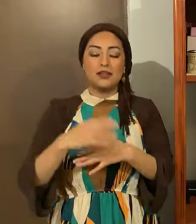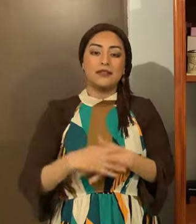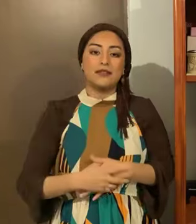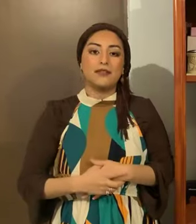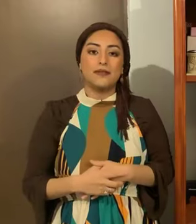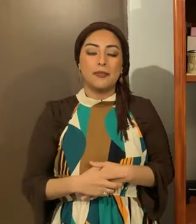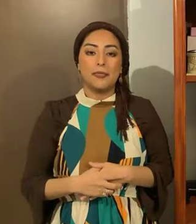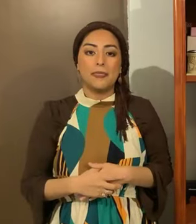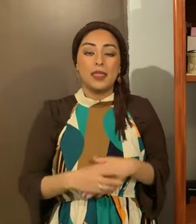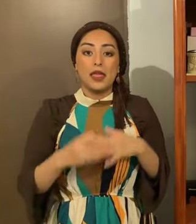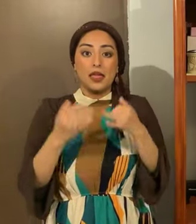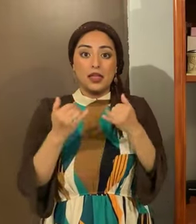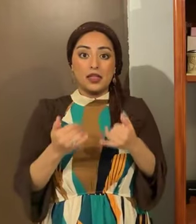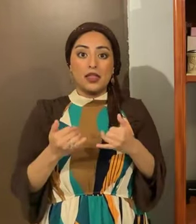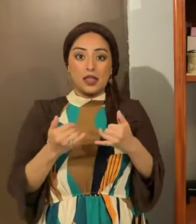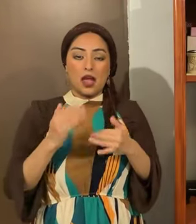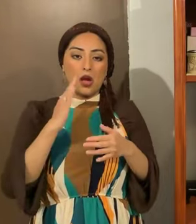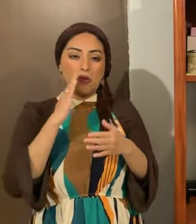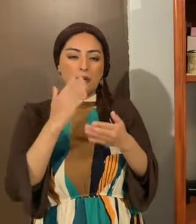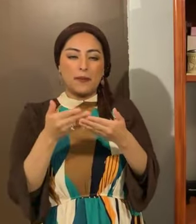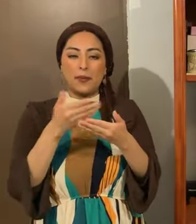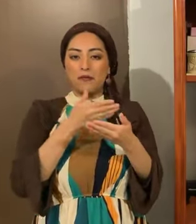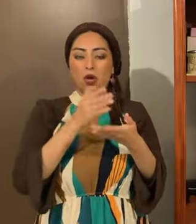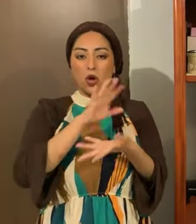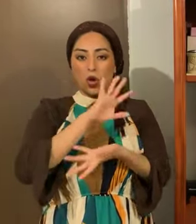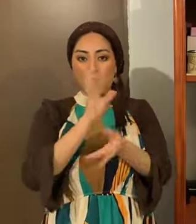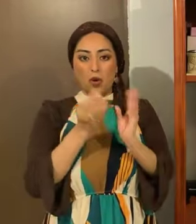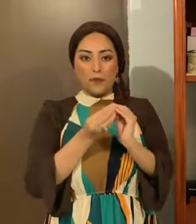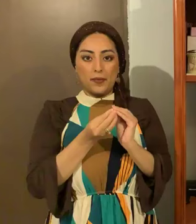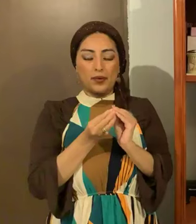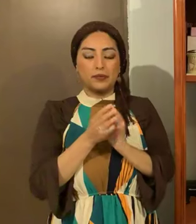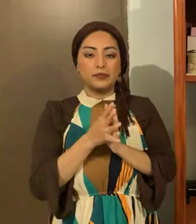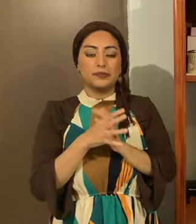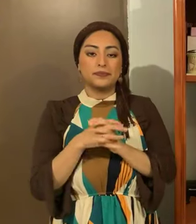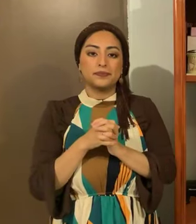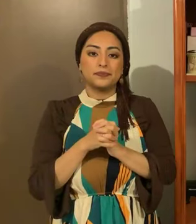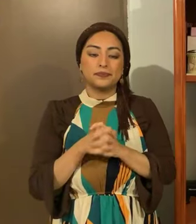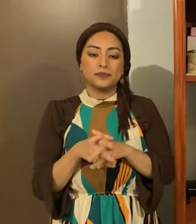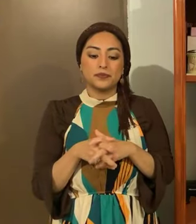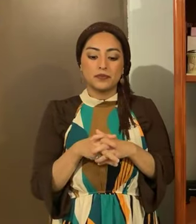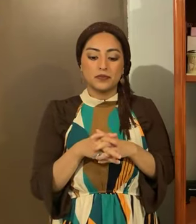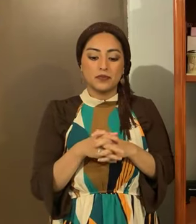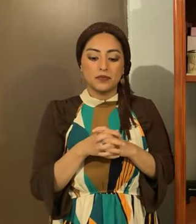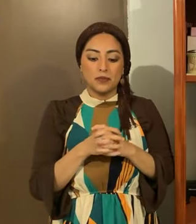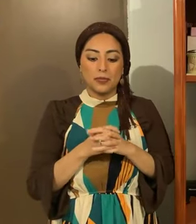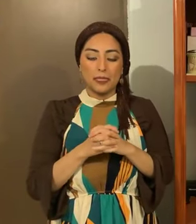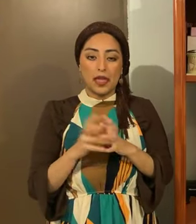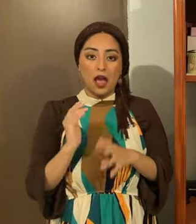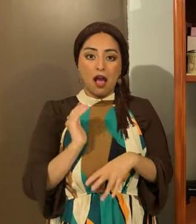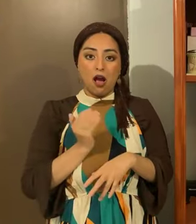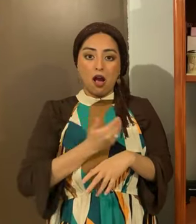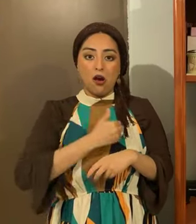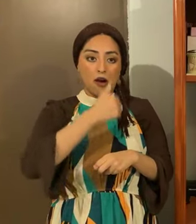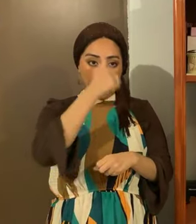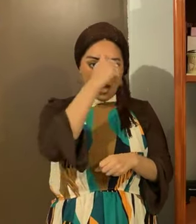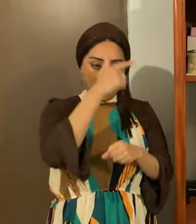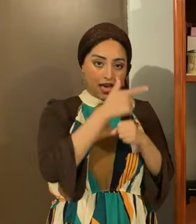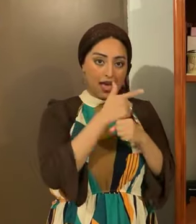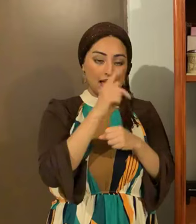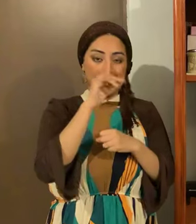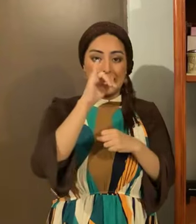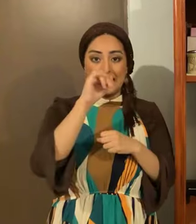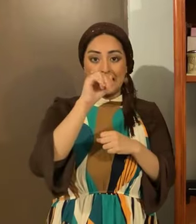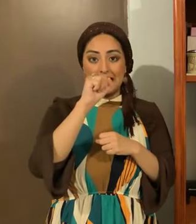Bueno, ahora voy a hacer un preludio, digamos, antes de empezar. Nuestro amado Isaías